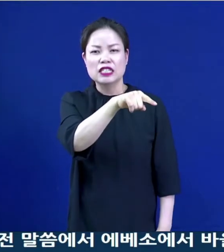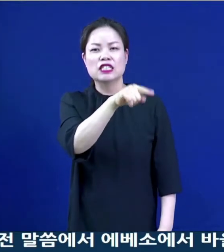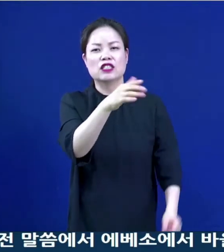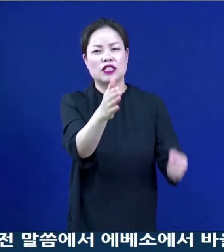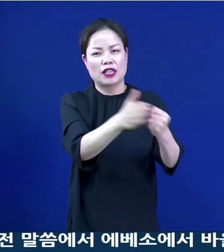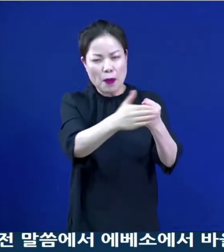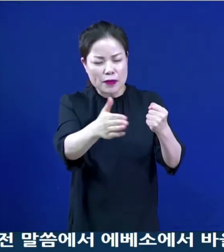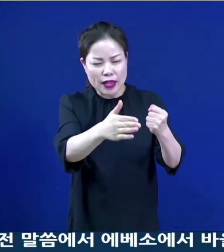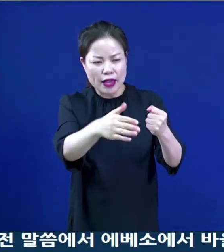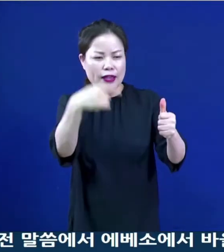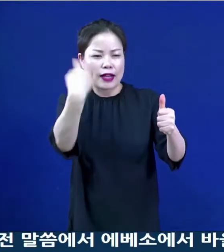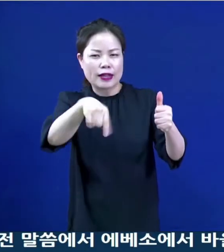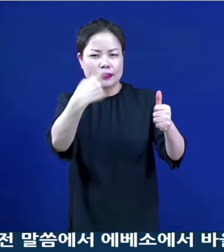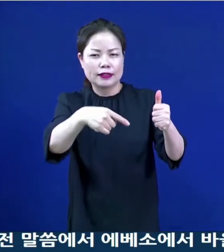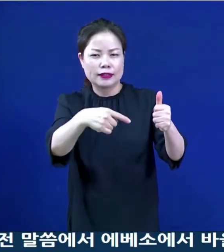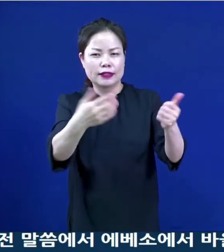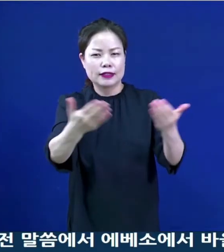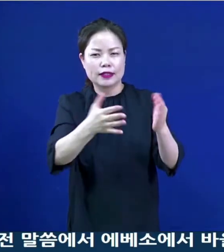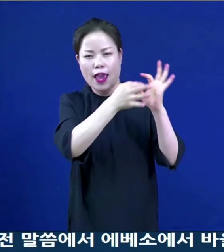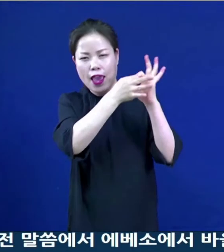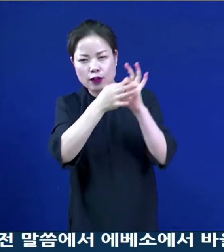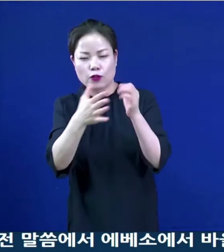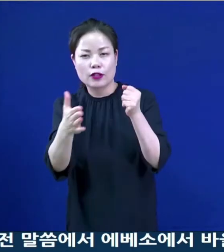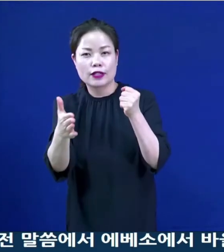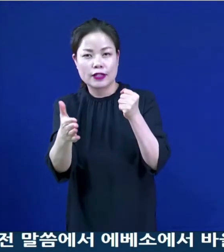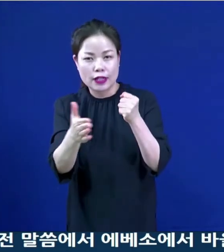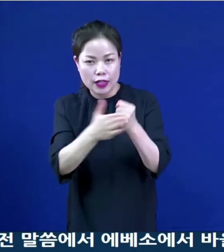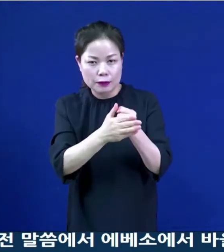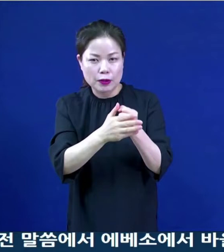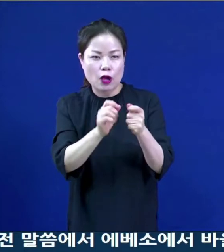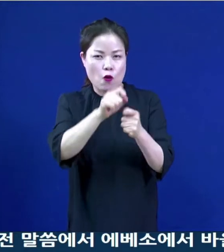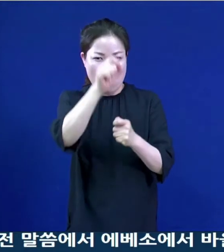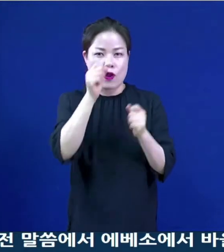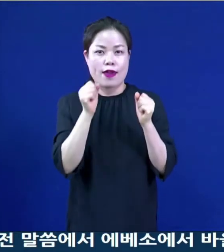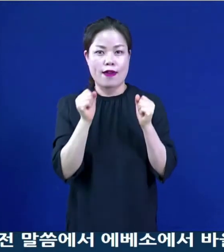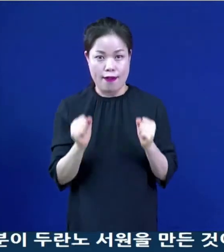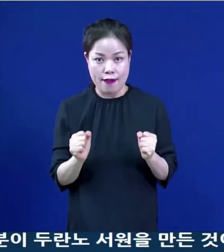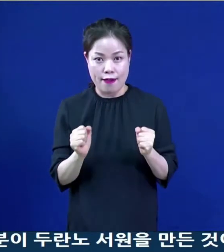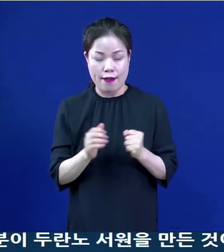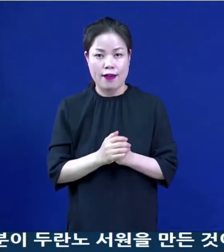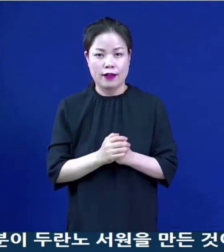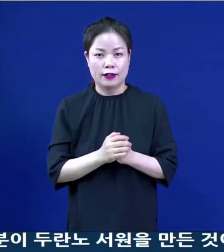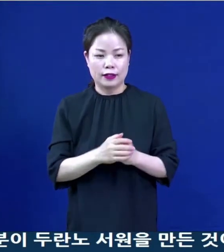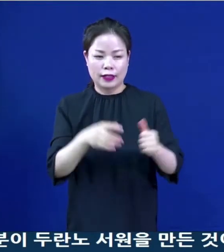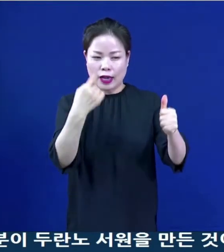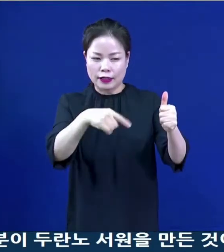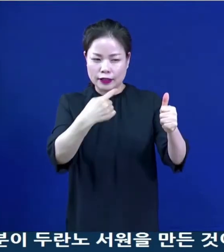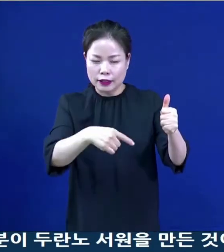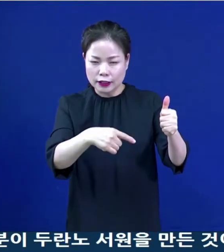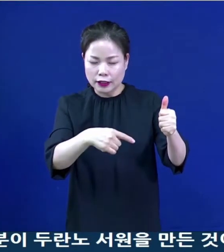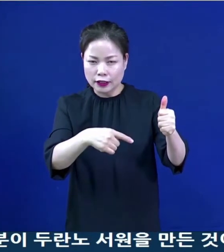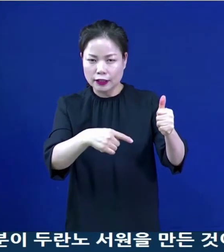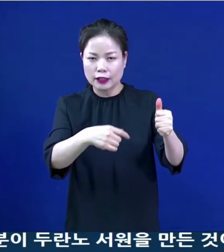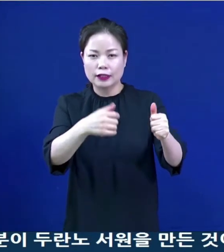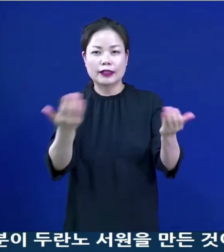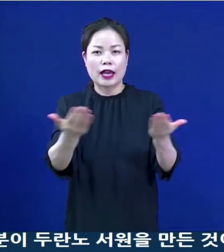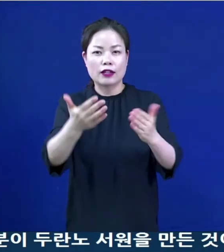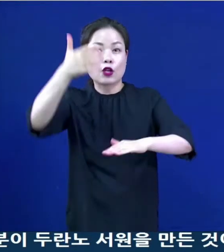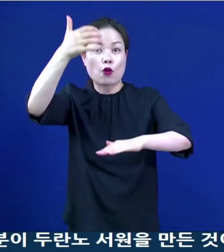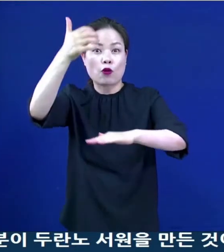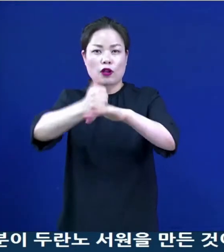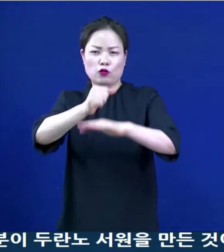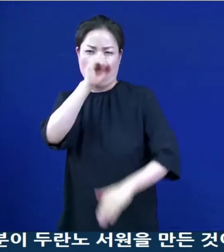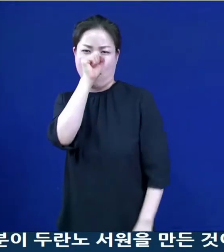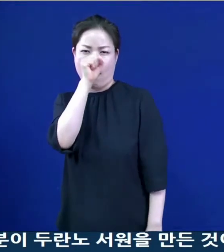거기서 가르치는 사역을 쭉 하면서 이게 가르치는 사역이 굉장히 좋은 결과를 맺었기 때문에